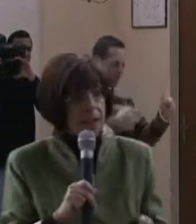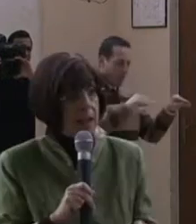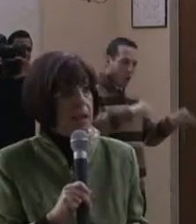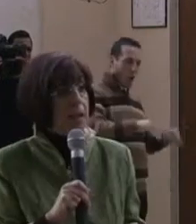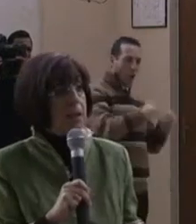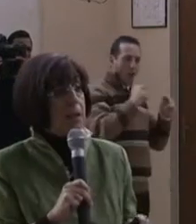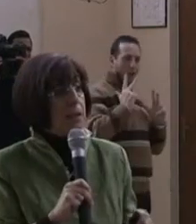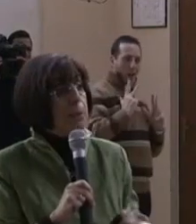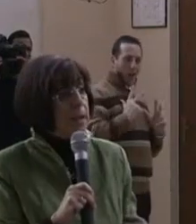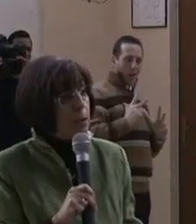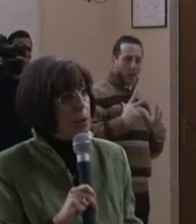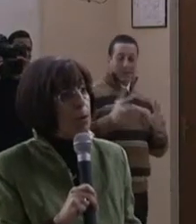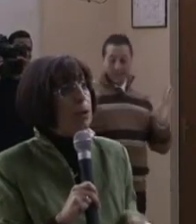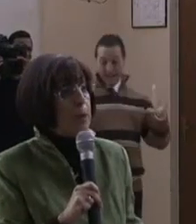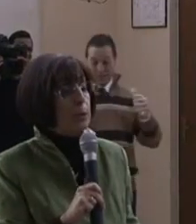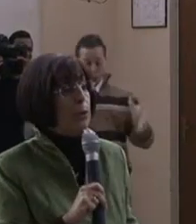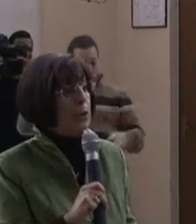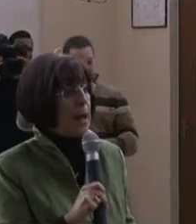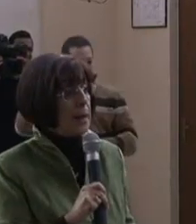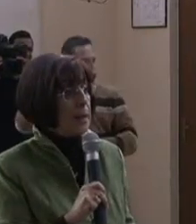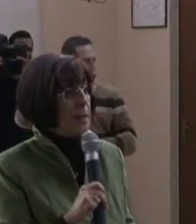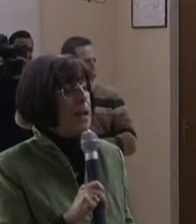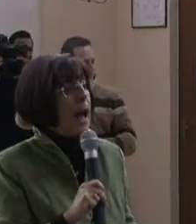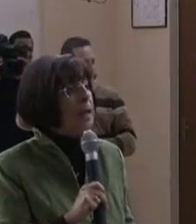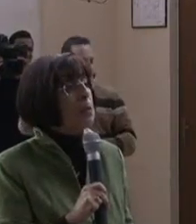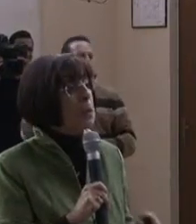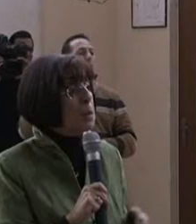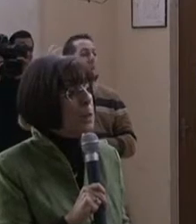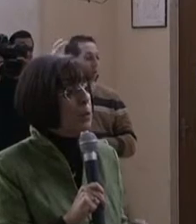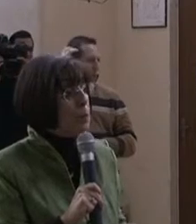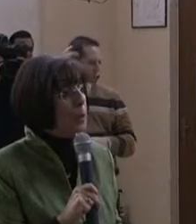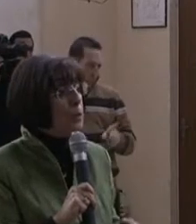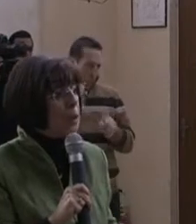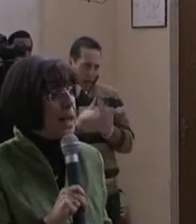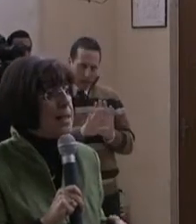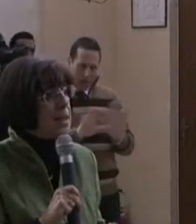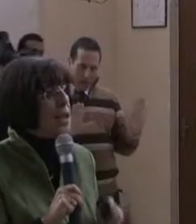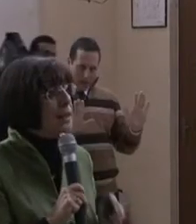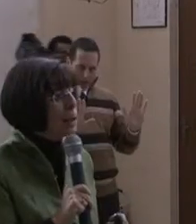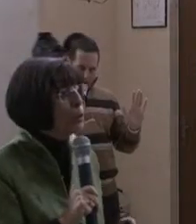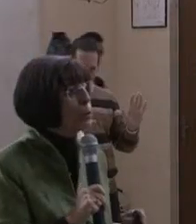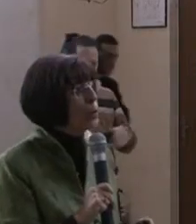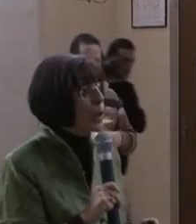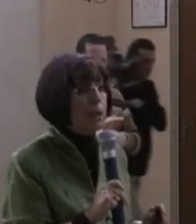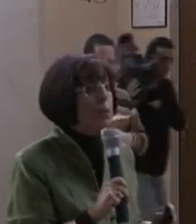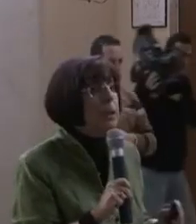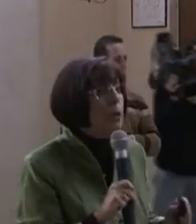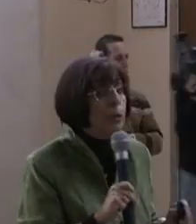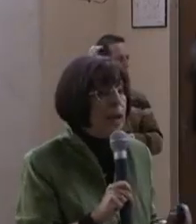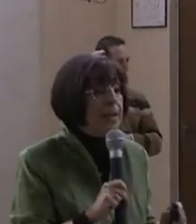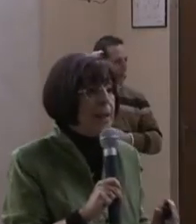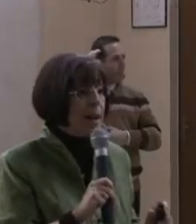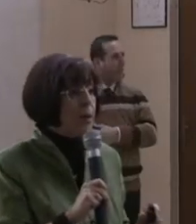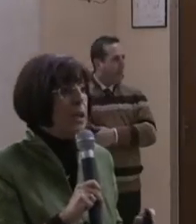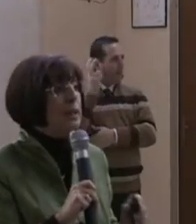anche se di meno con il piano nucleare. Anche se il bambino ha il piano nucleare, se c'è tanto rumore, il bambino